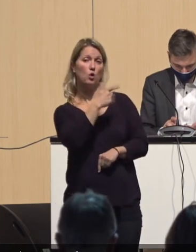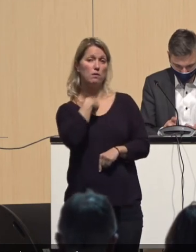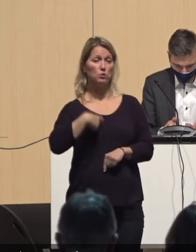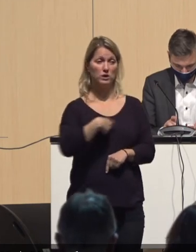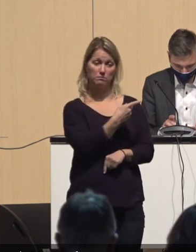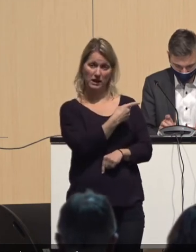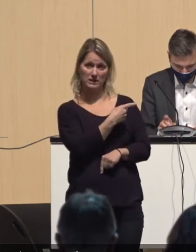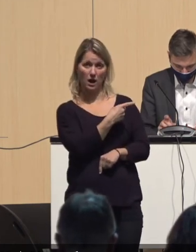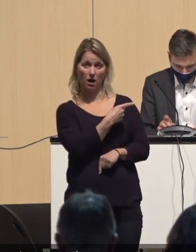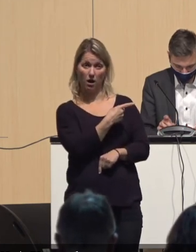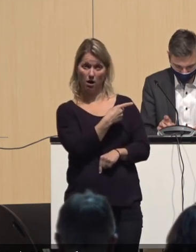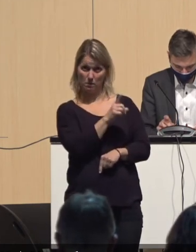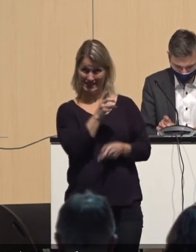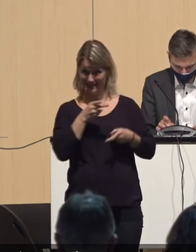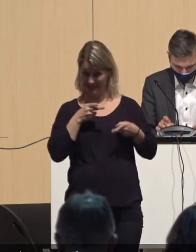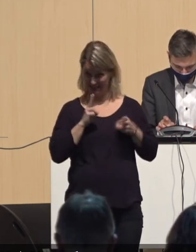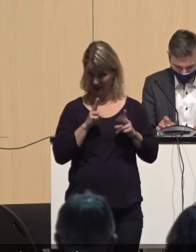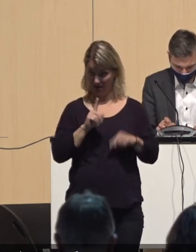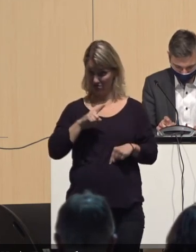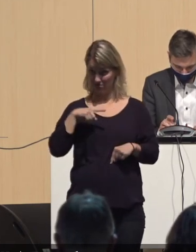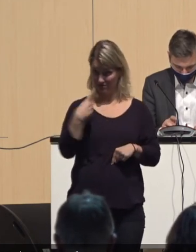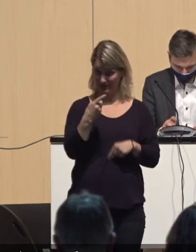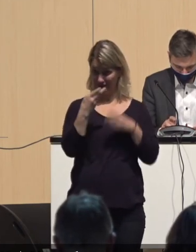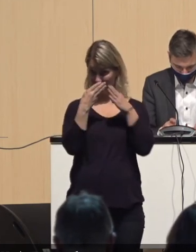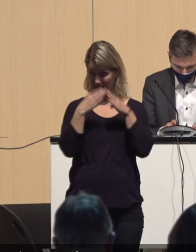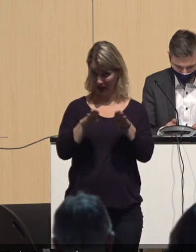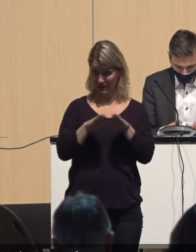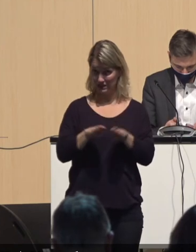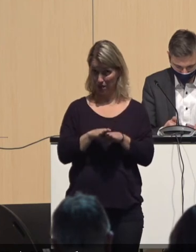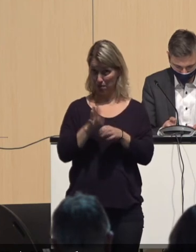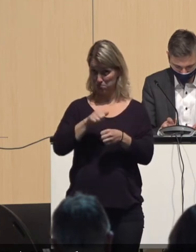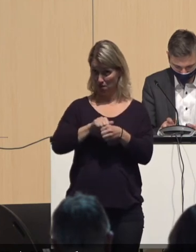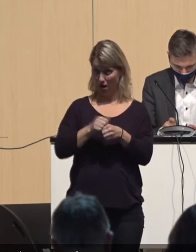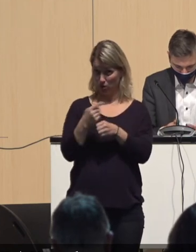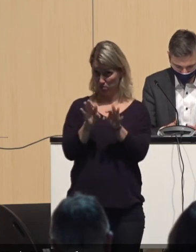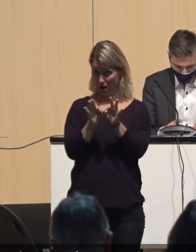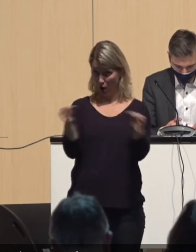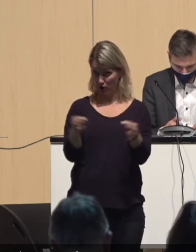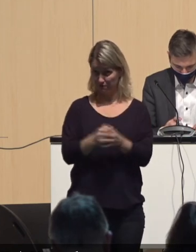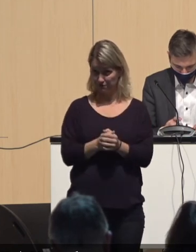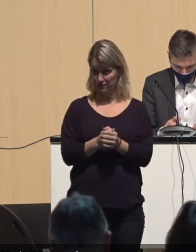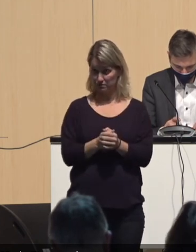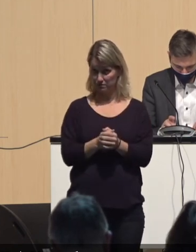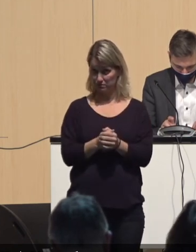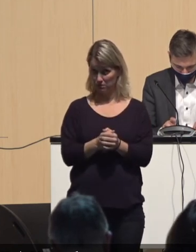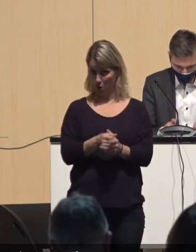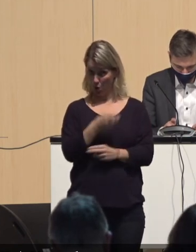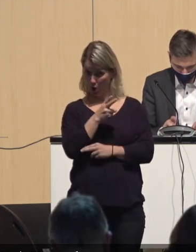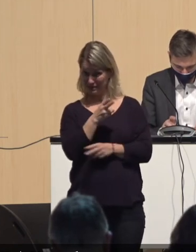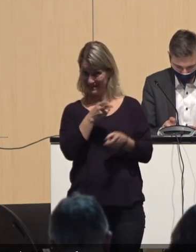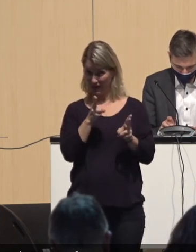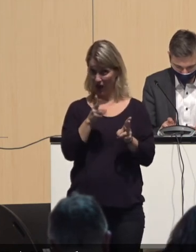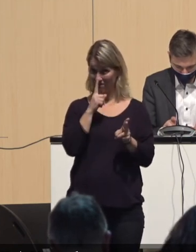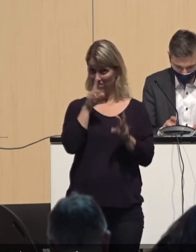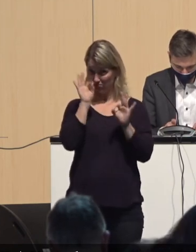sich eigentlich sicher, dass Sie im Dezember die Märkte öffnen werden? Sind Sie sich sicher, dass wenn sie